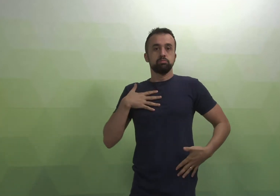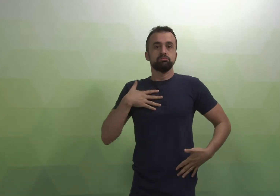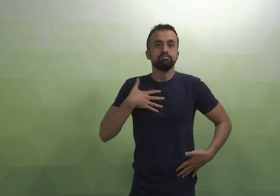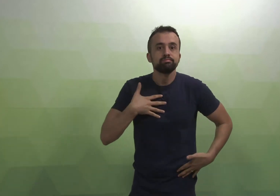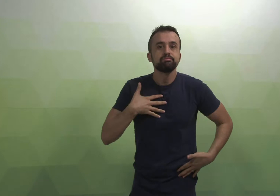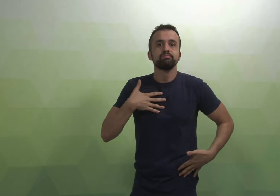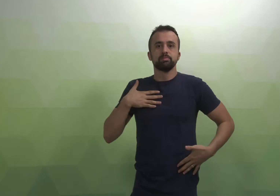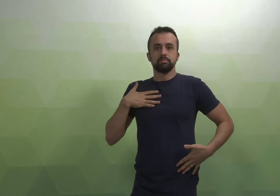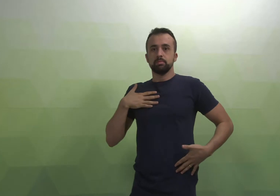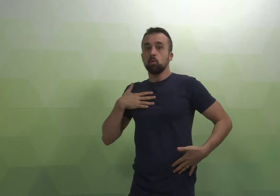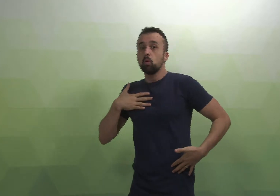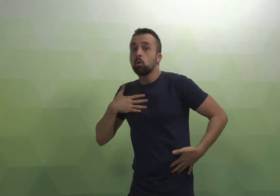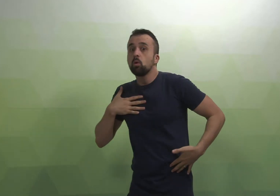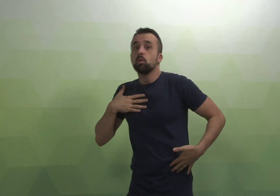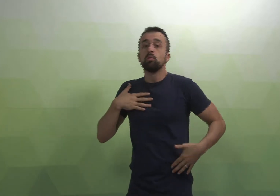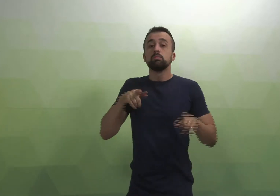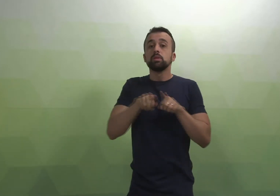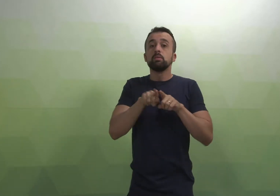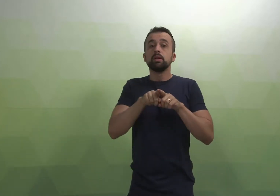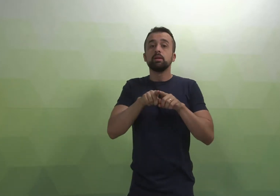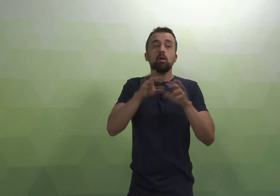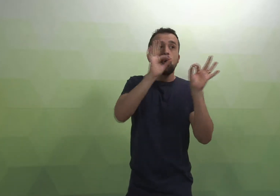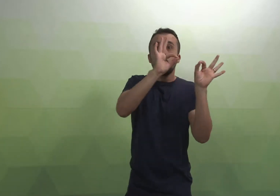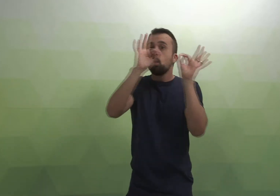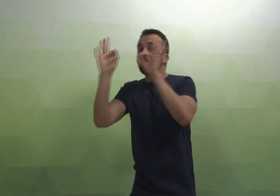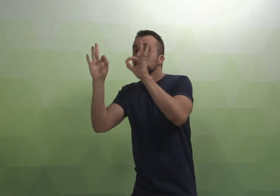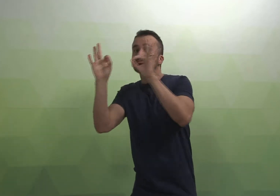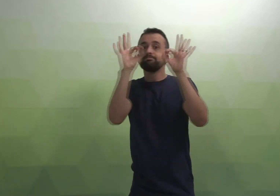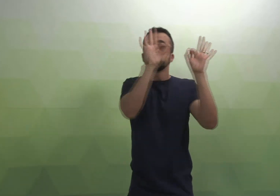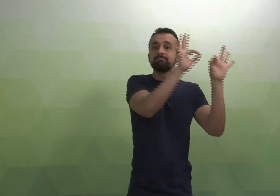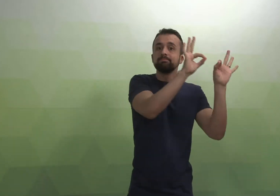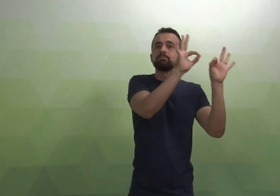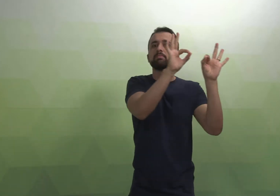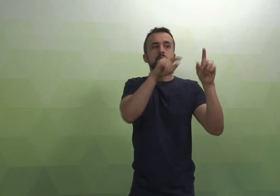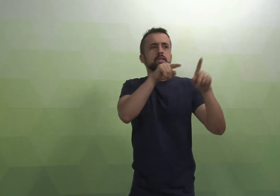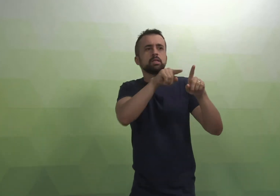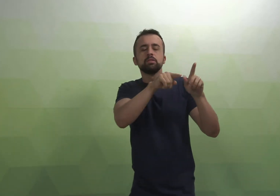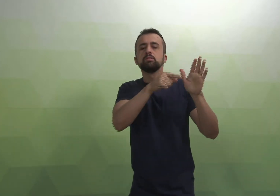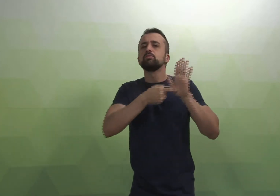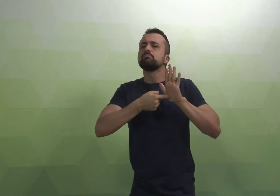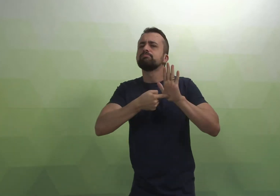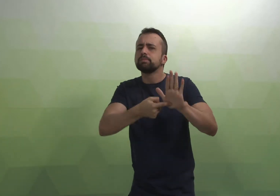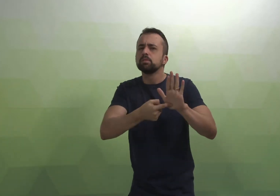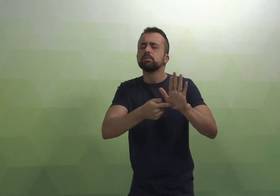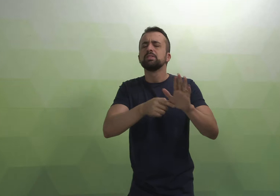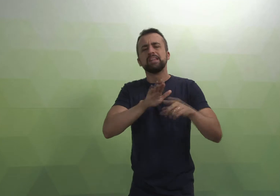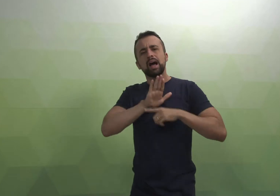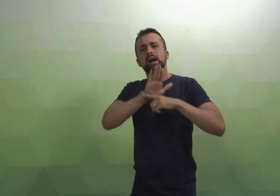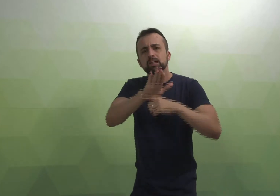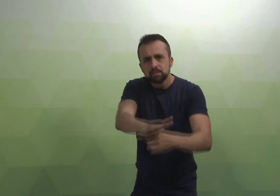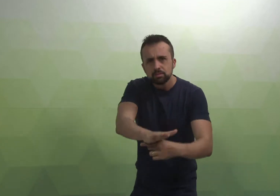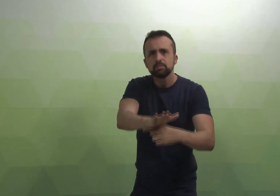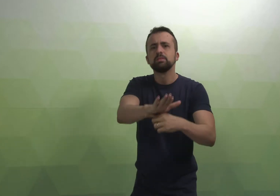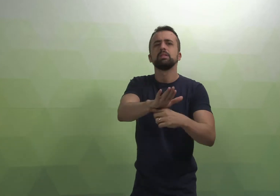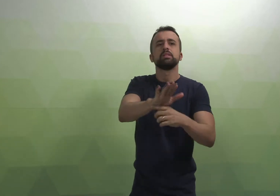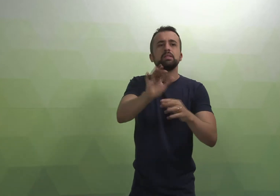O movimento do corpo e direção do olhar possuem um conteúdo referencial que ampara